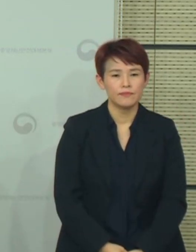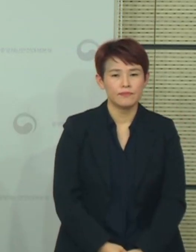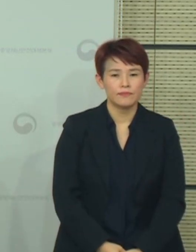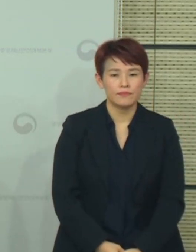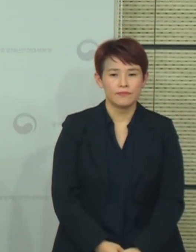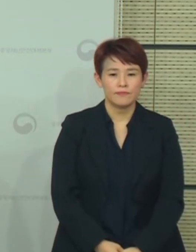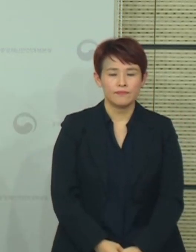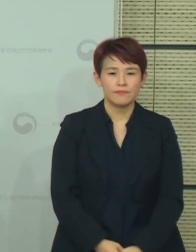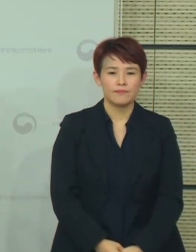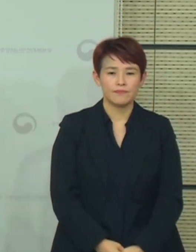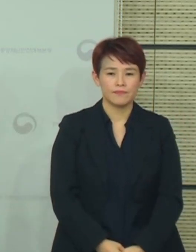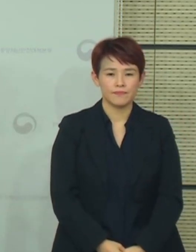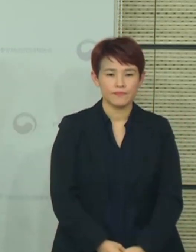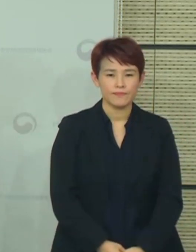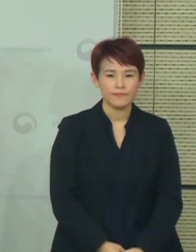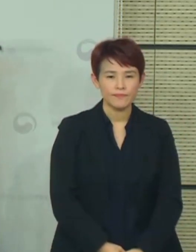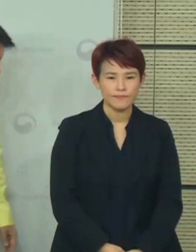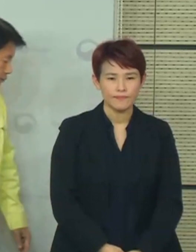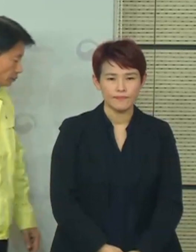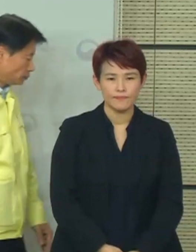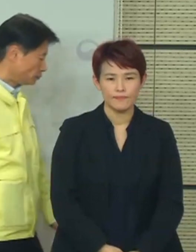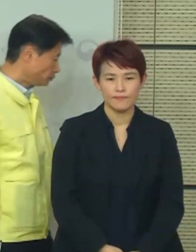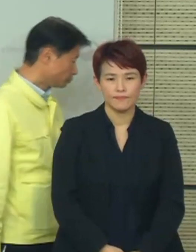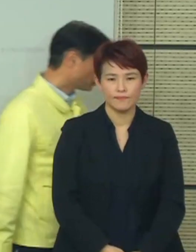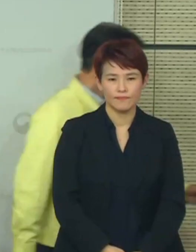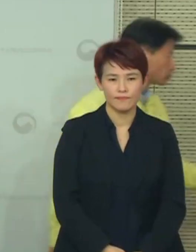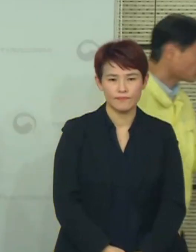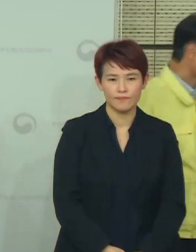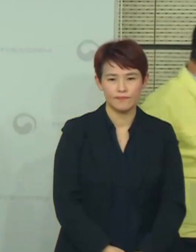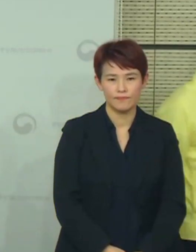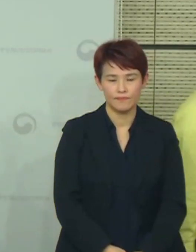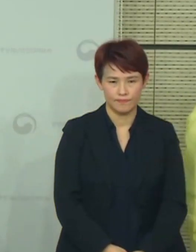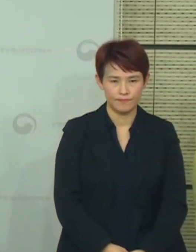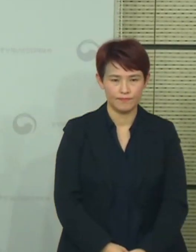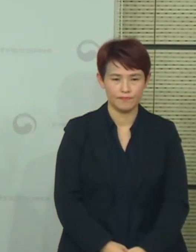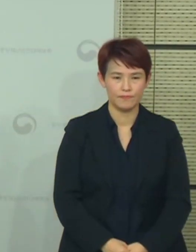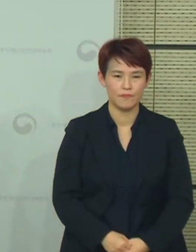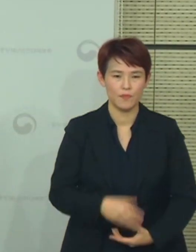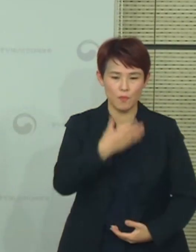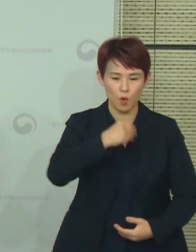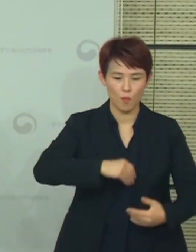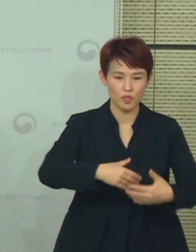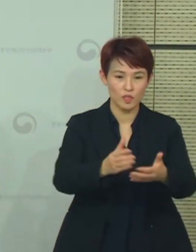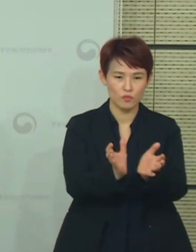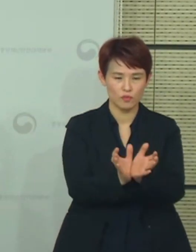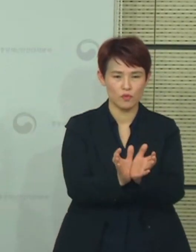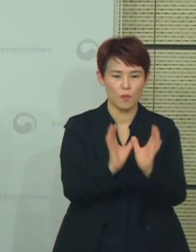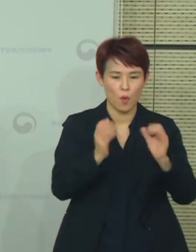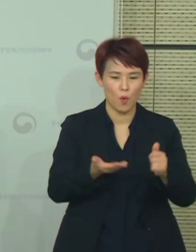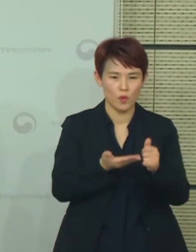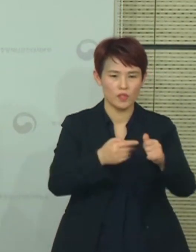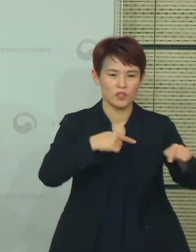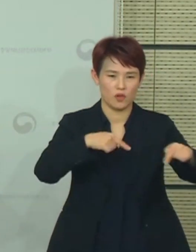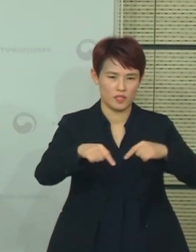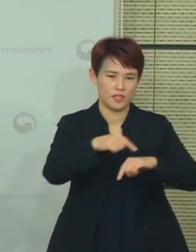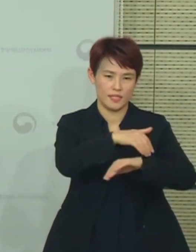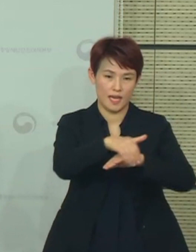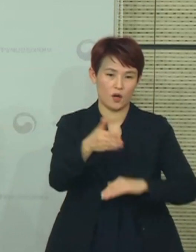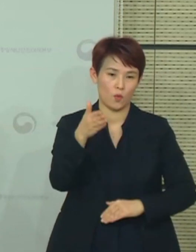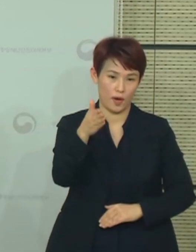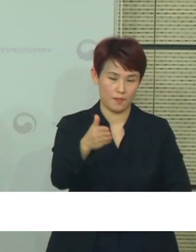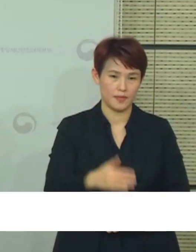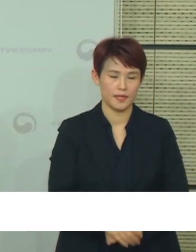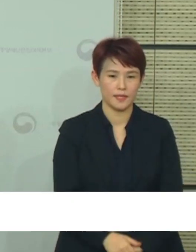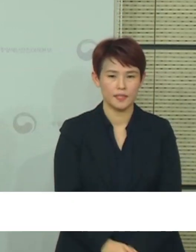추가 설명드리겠습니다. 네, 보건복지부 보육정책관 박인석입니다.